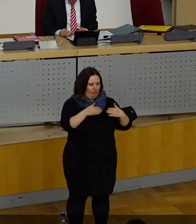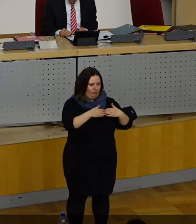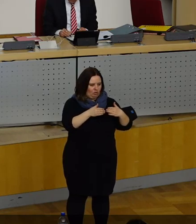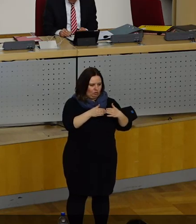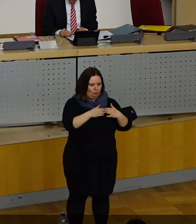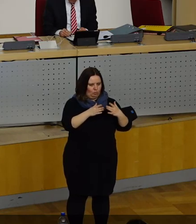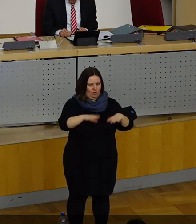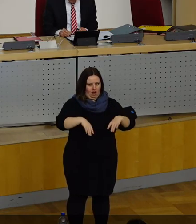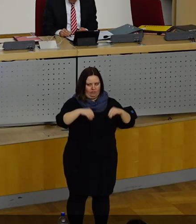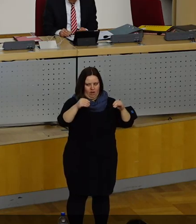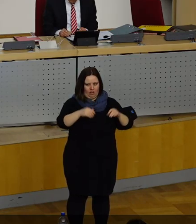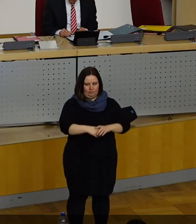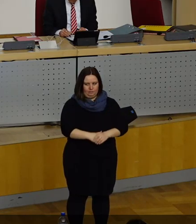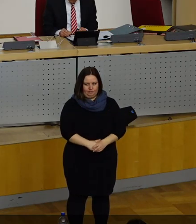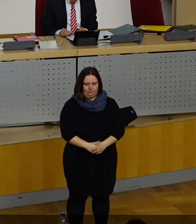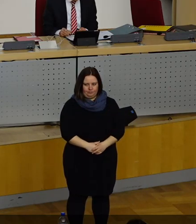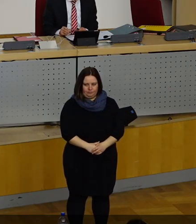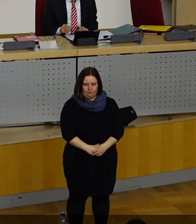beginnt.